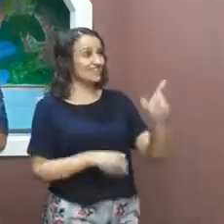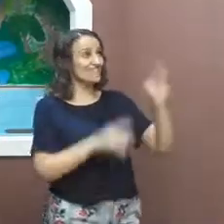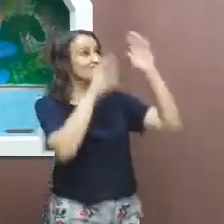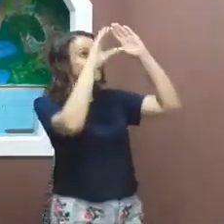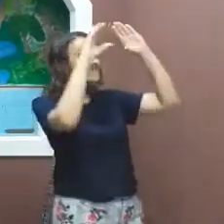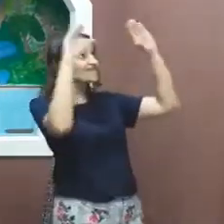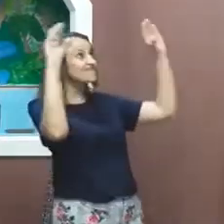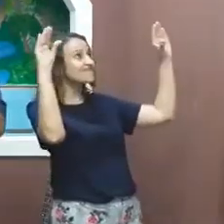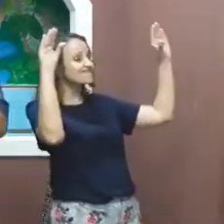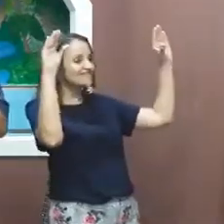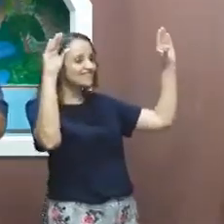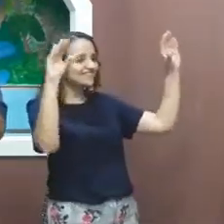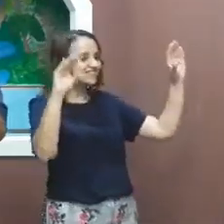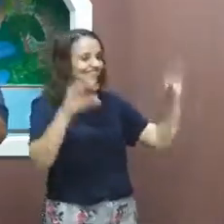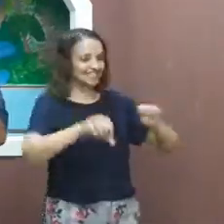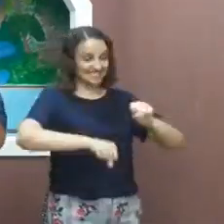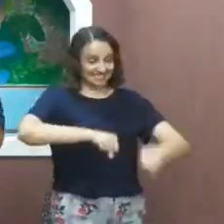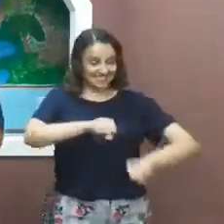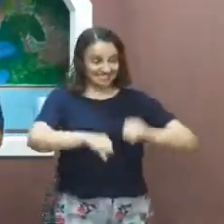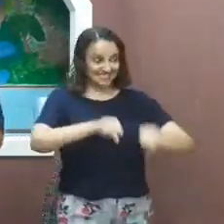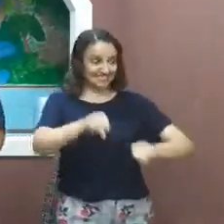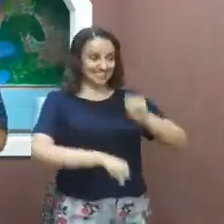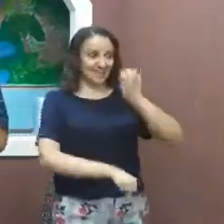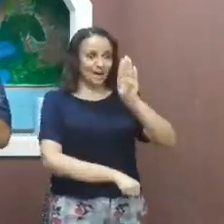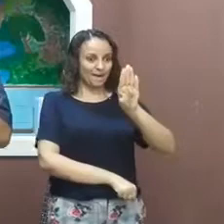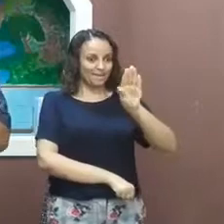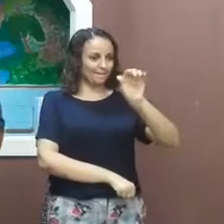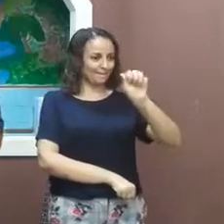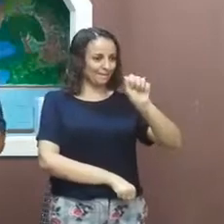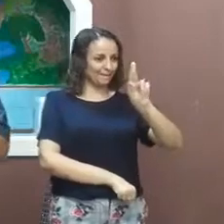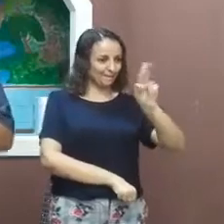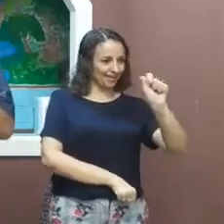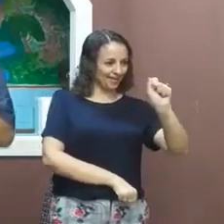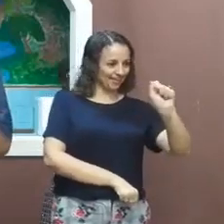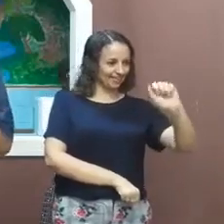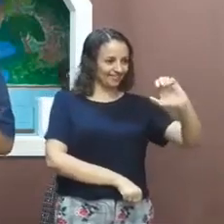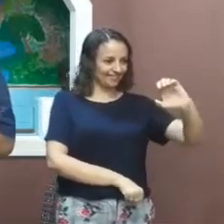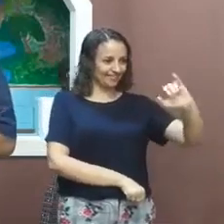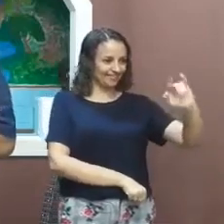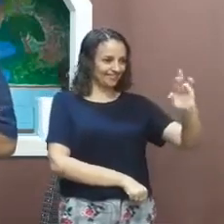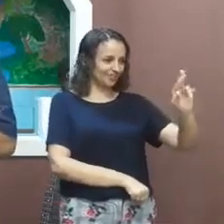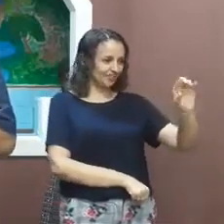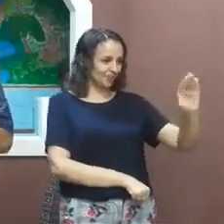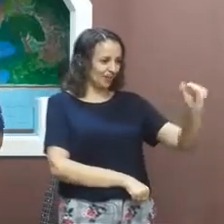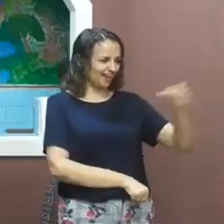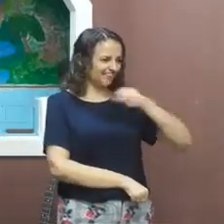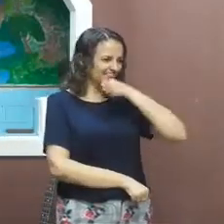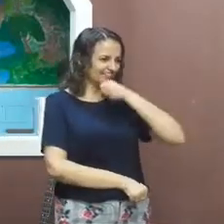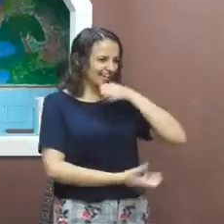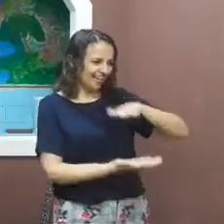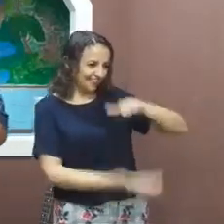e foi uma barra circular da Monarch. Oh, que dia feliz da minha vida!